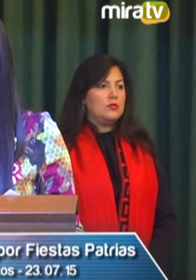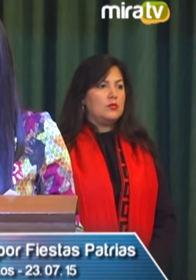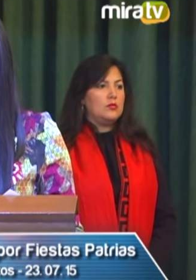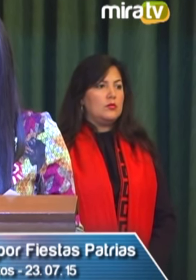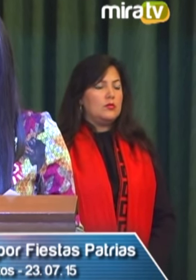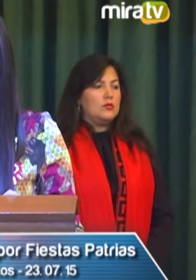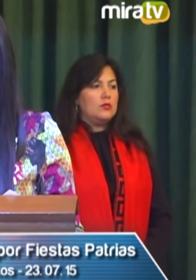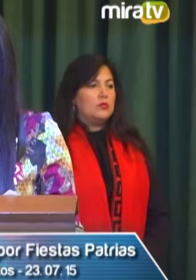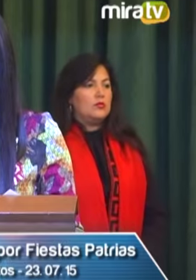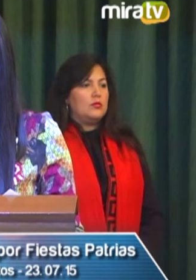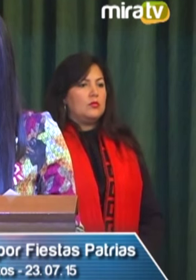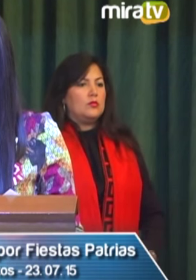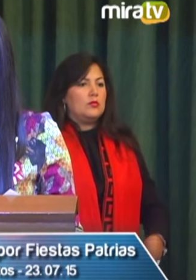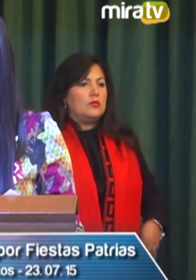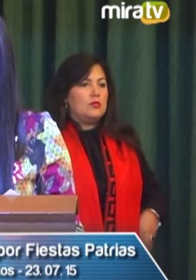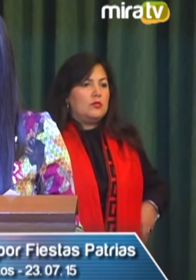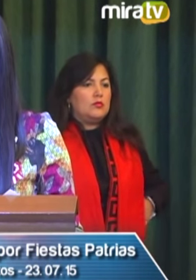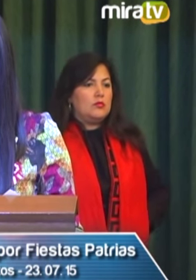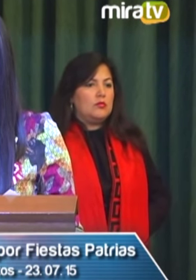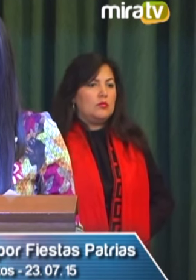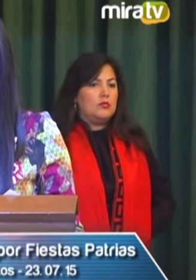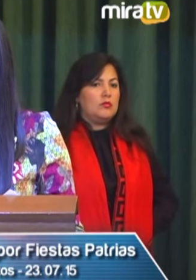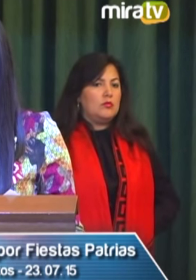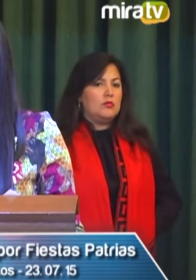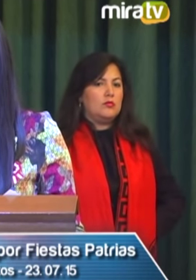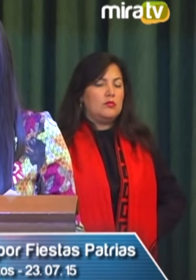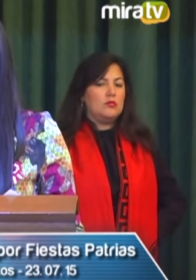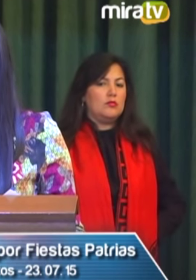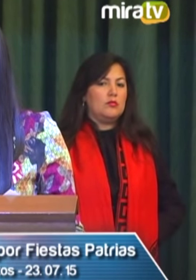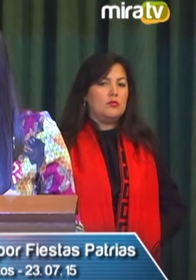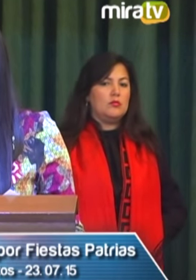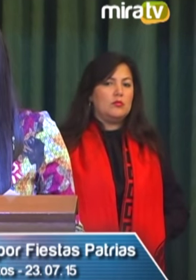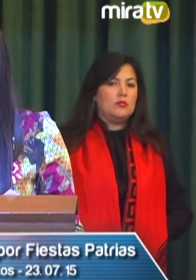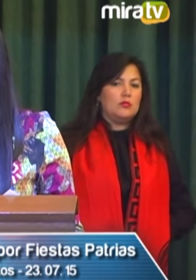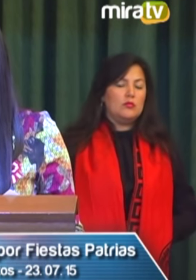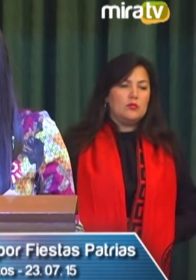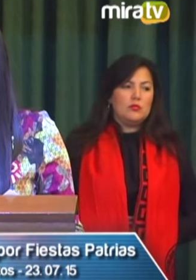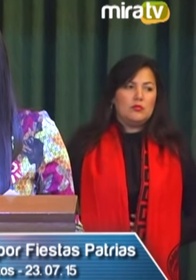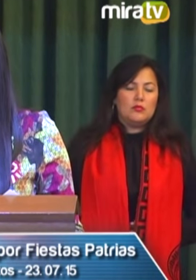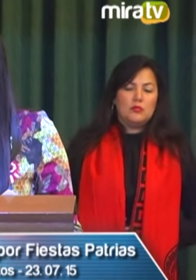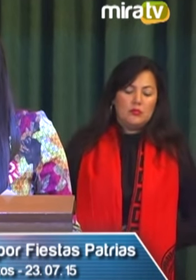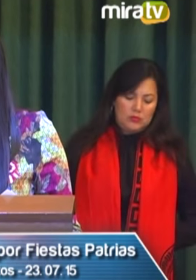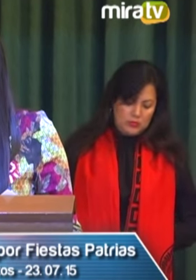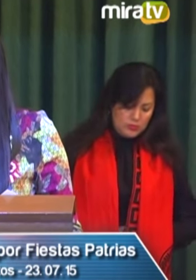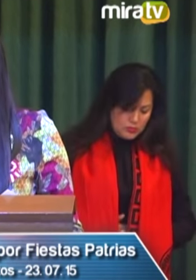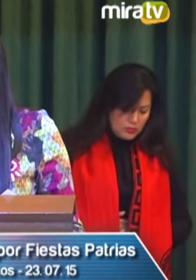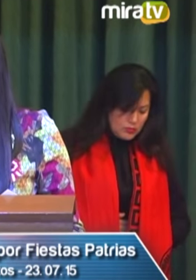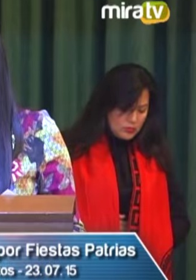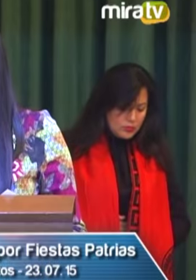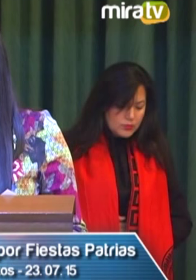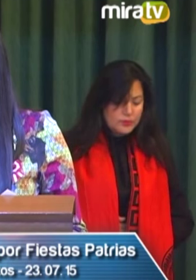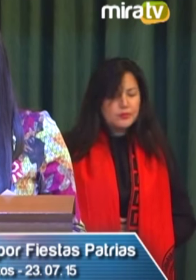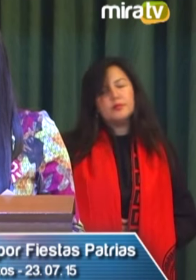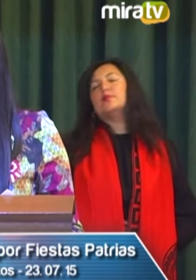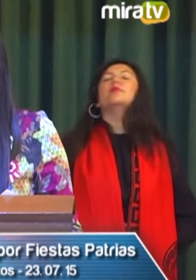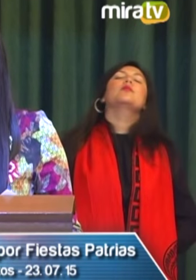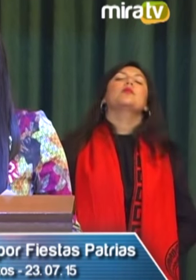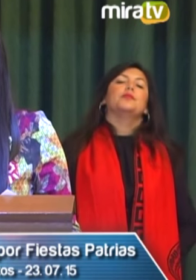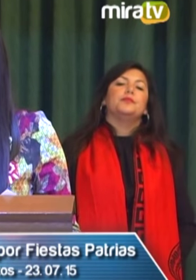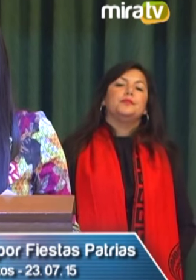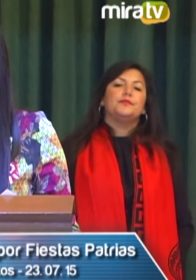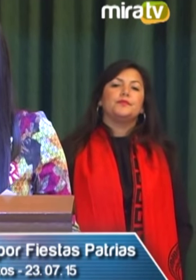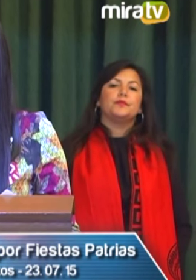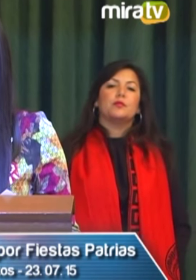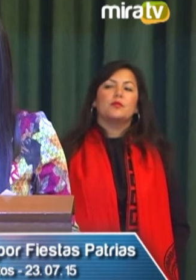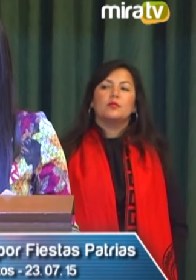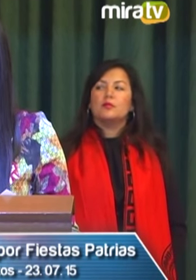autoridades municipales del año siguiente y las elecciones regionales y municipales del 2002, correspondiéndole la entrega de